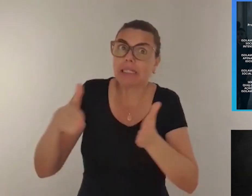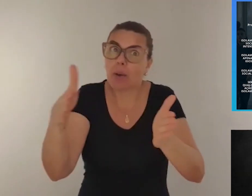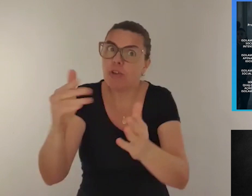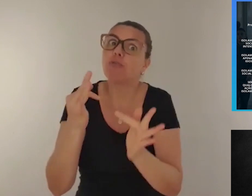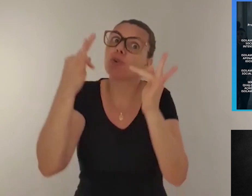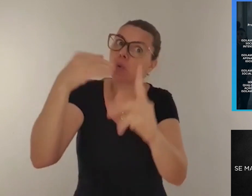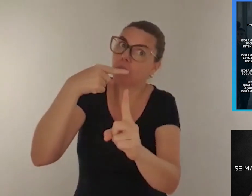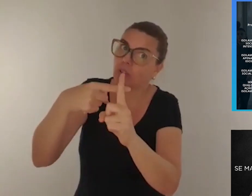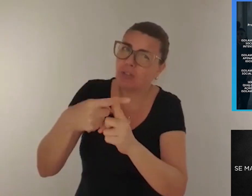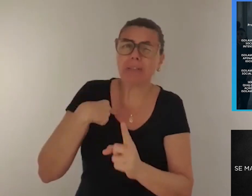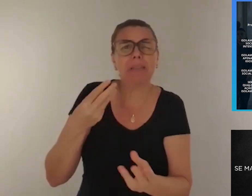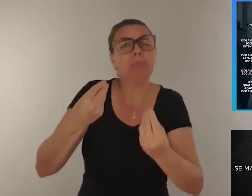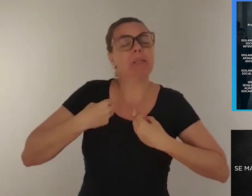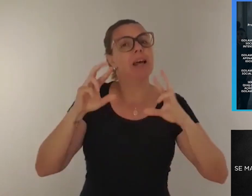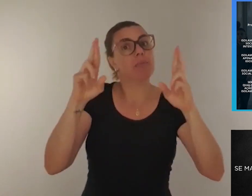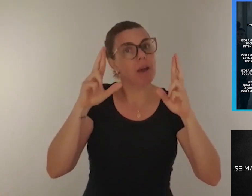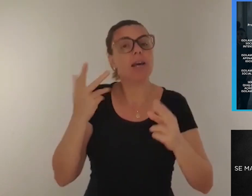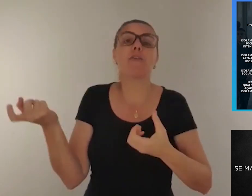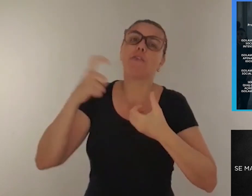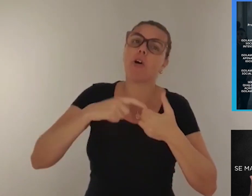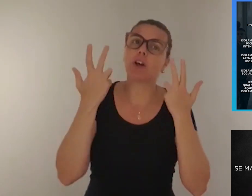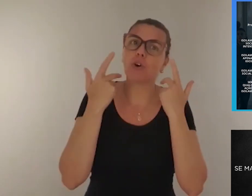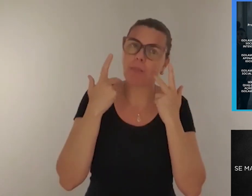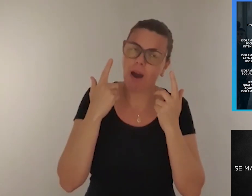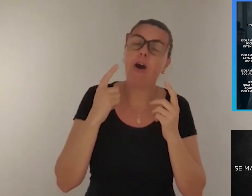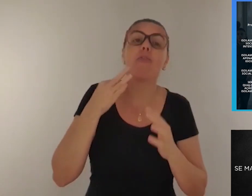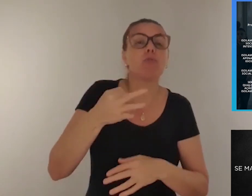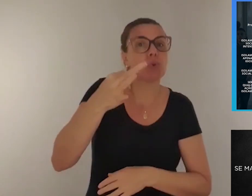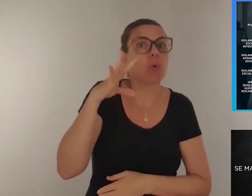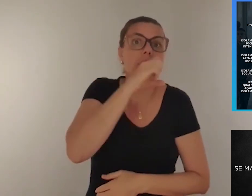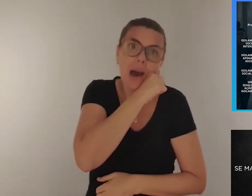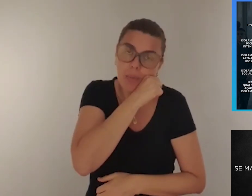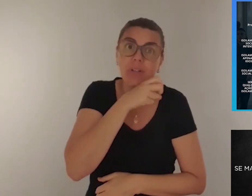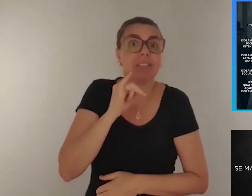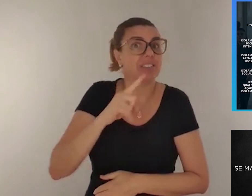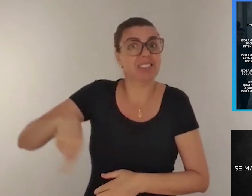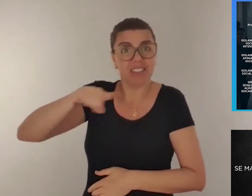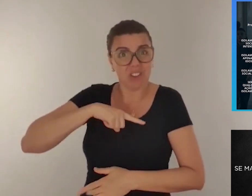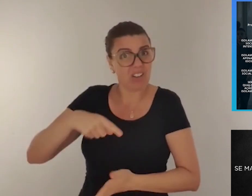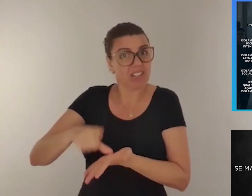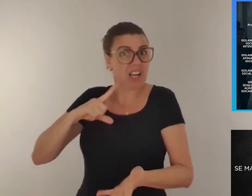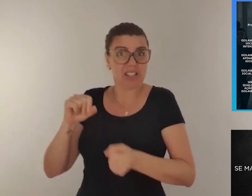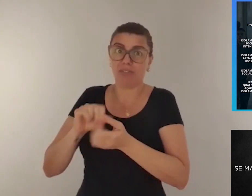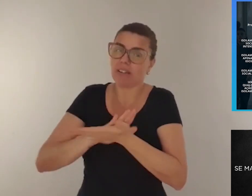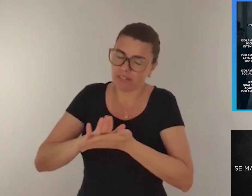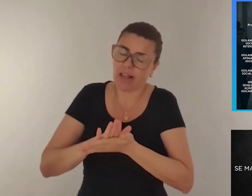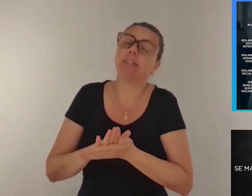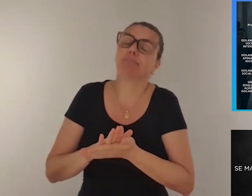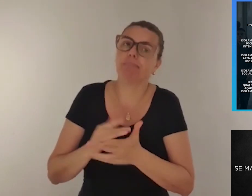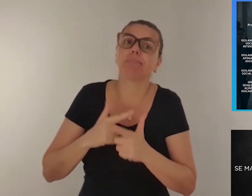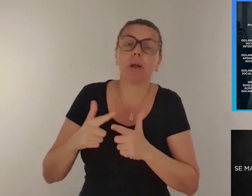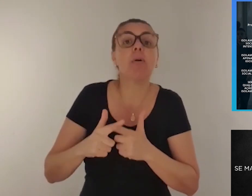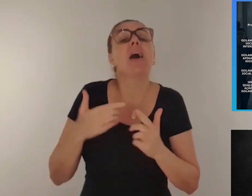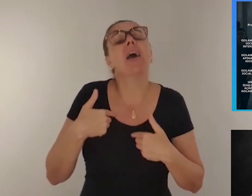no melhor cenário e isso me dá esperanças da gente retomar a vida antes e de uma maneira muito melhor que poderia ter sido se a gente não tivesse